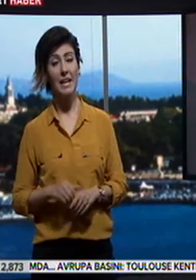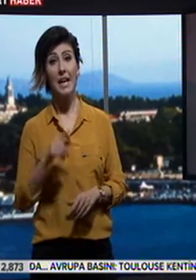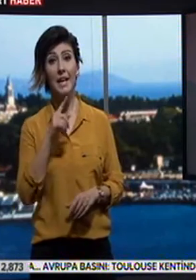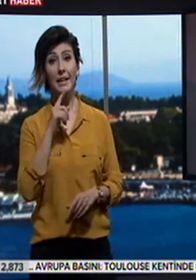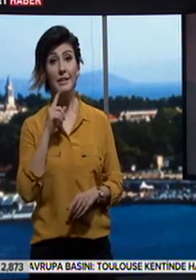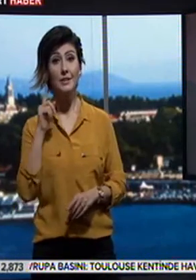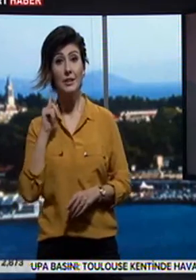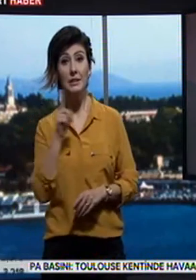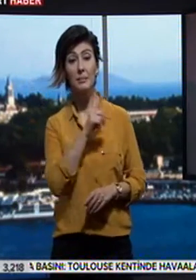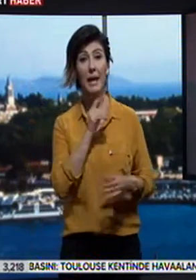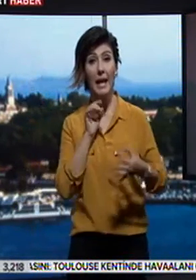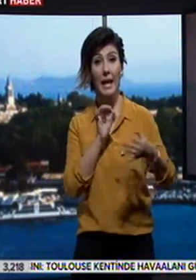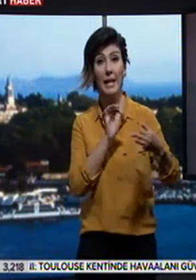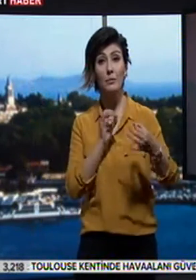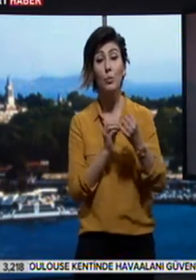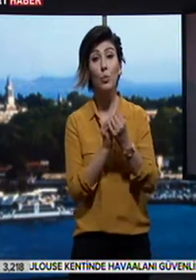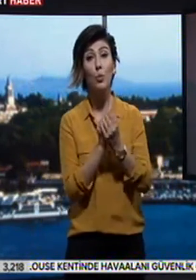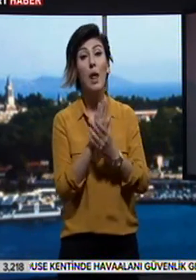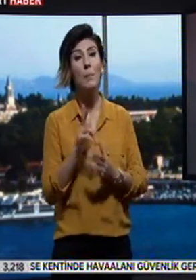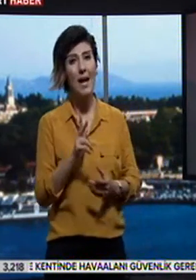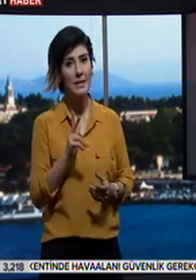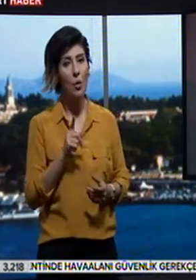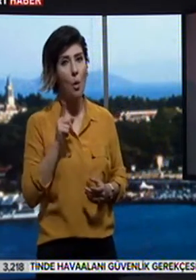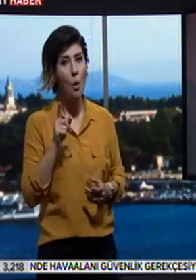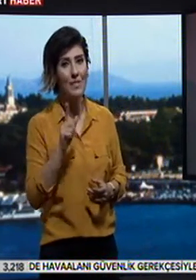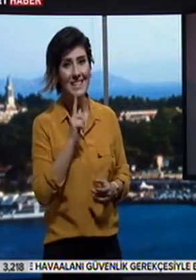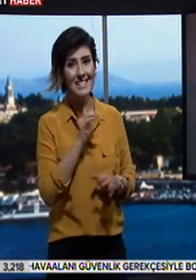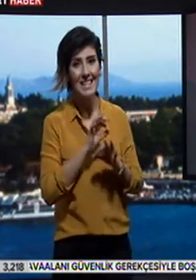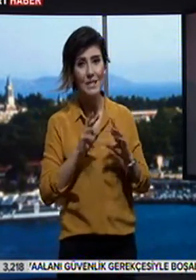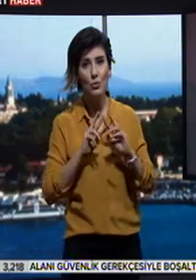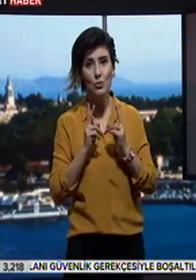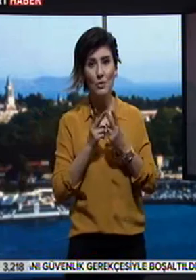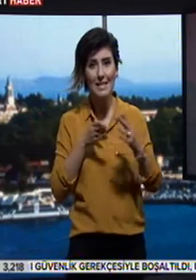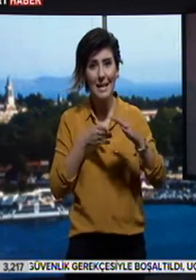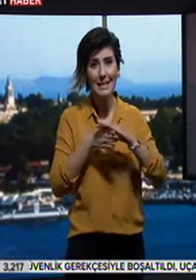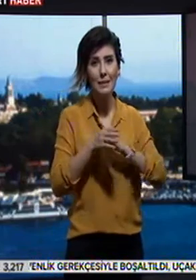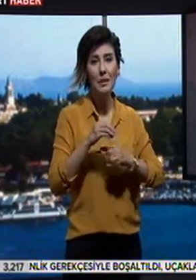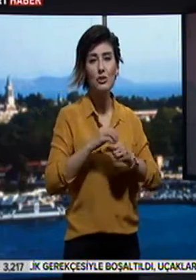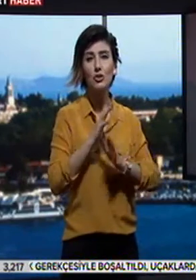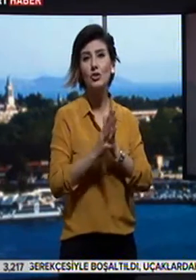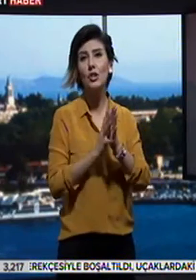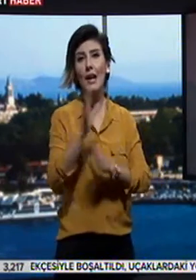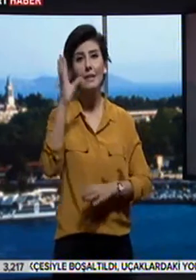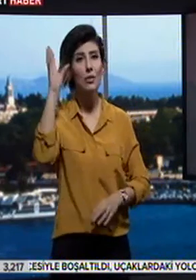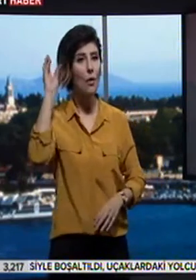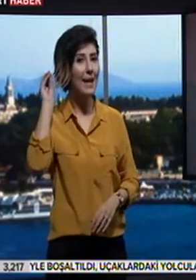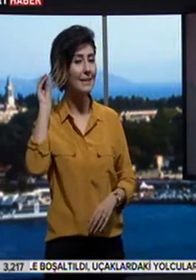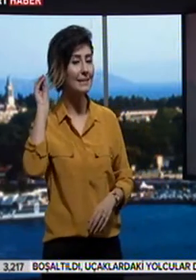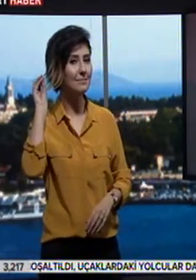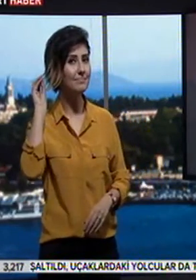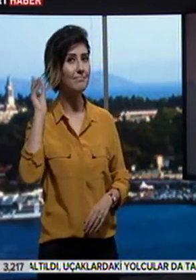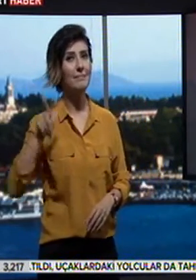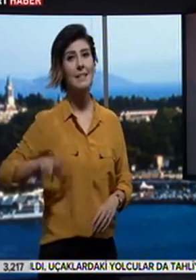İşitme engellilerin iletişim kuramamasından etkilendi, onların sessiz dünyasına girebilmek için işaret dilini